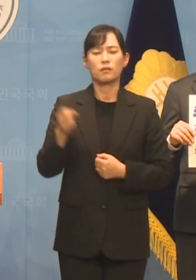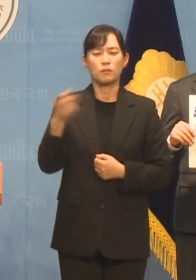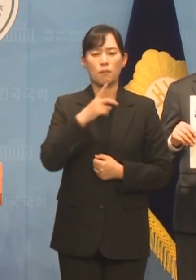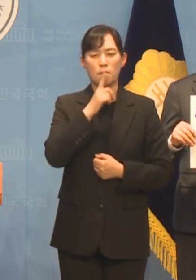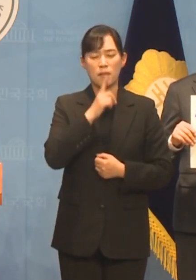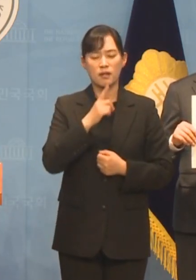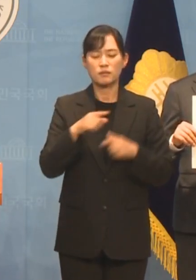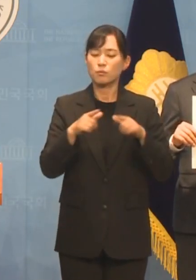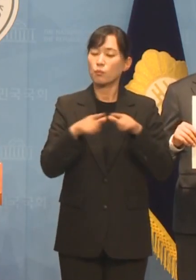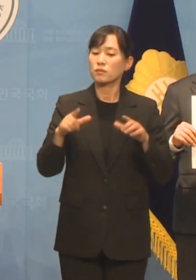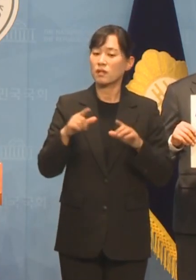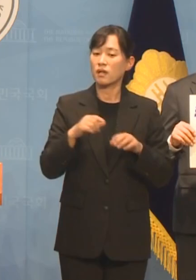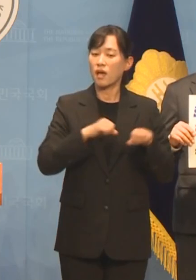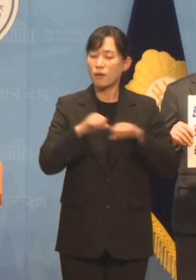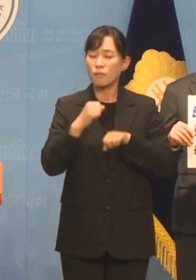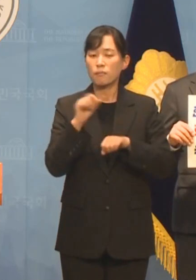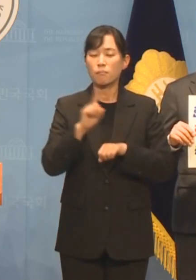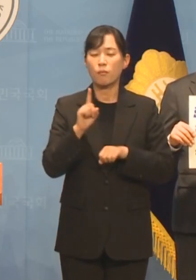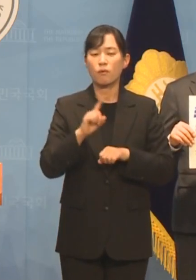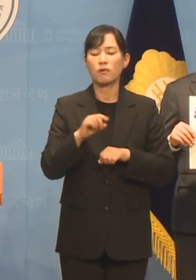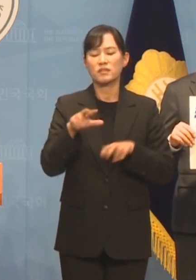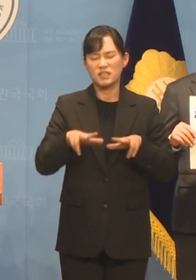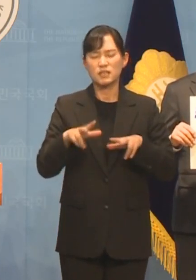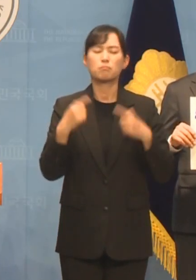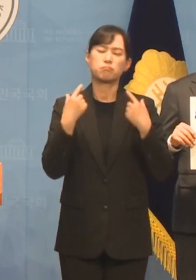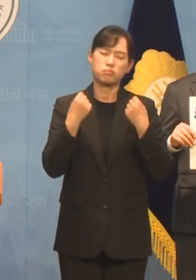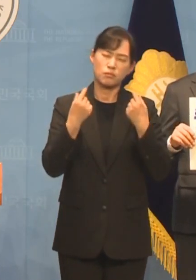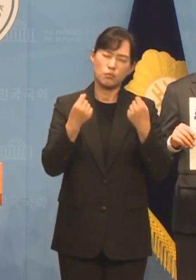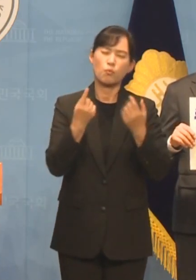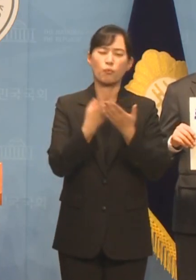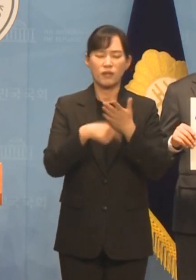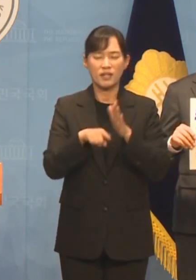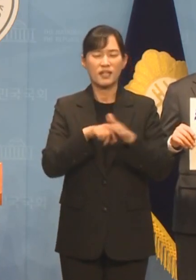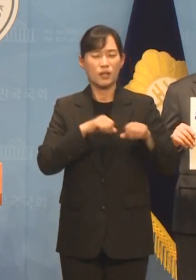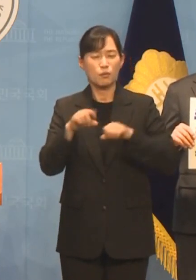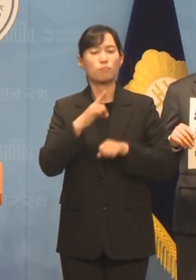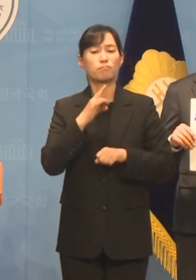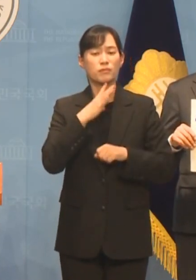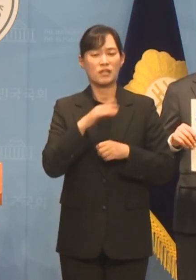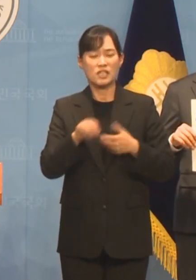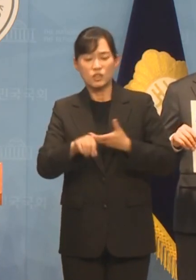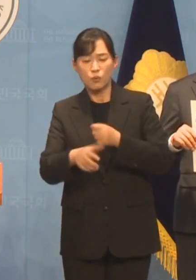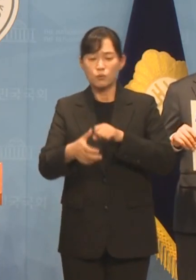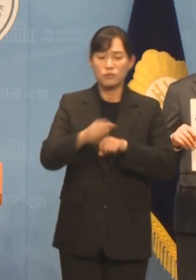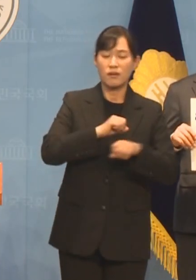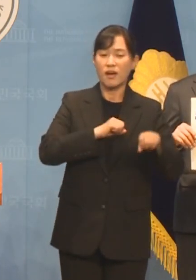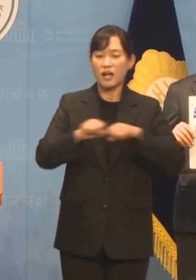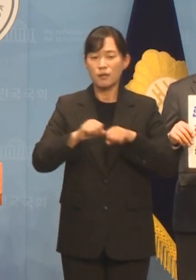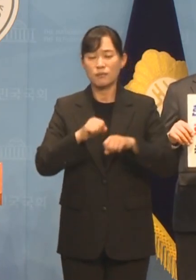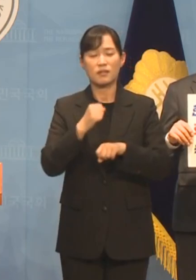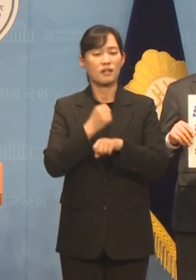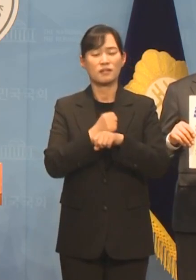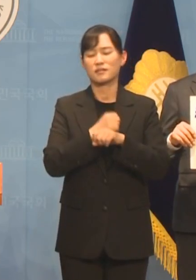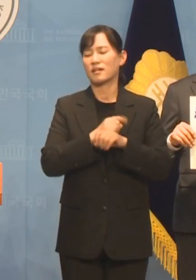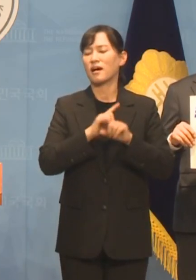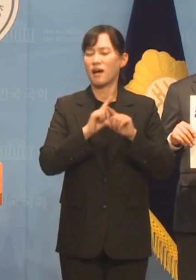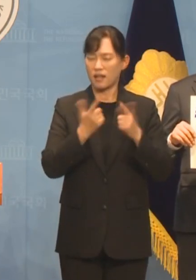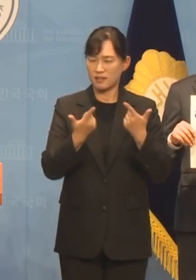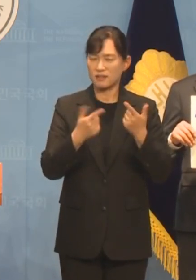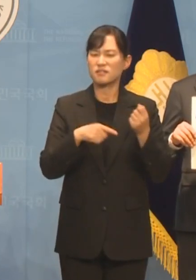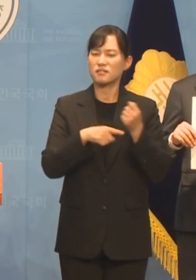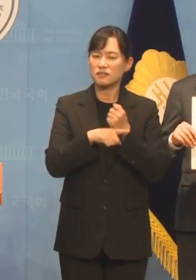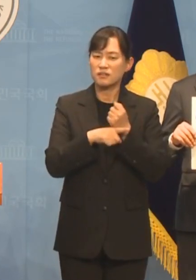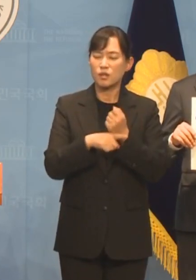말하는 건 통상의 행위라면 현상 유지를 위한 소극적 행위만 할 뿐이지 적극적 행위를 하는 것은 아니다.